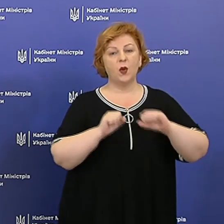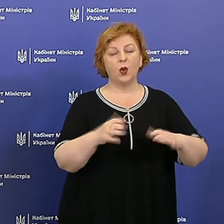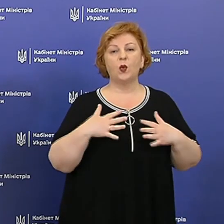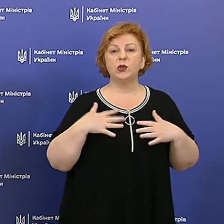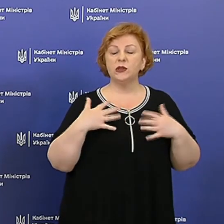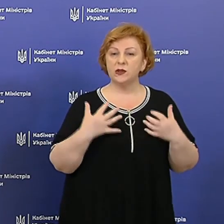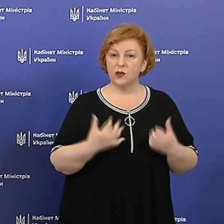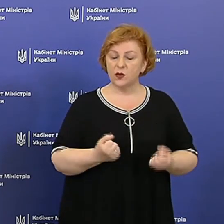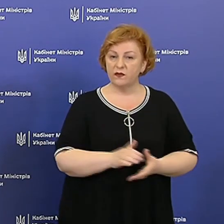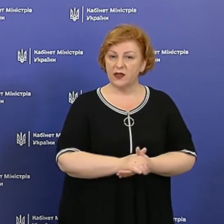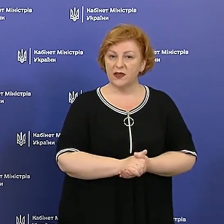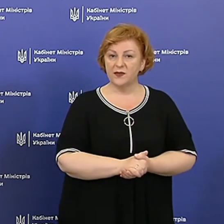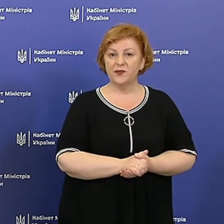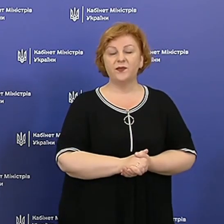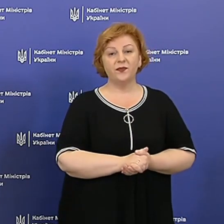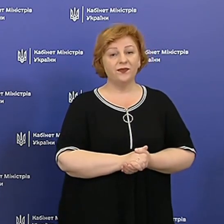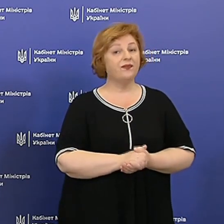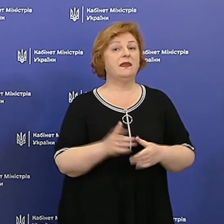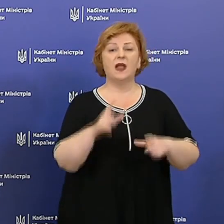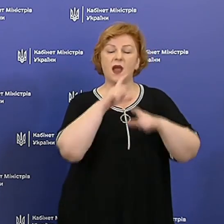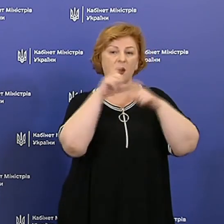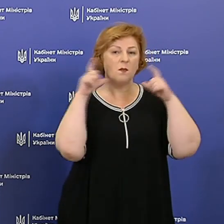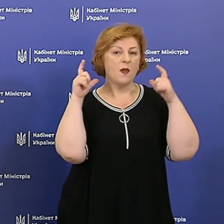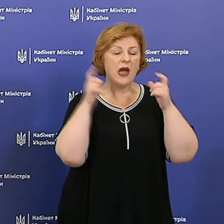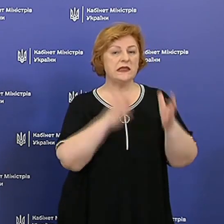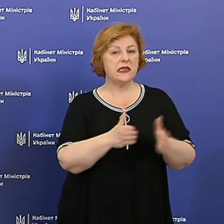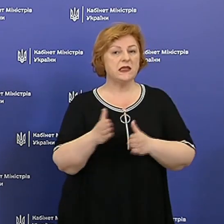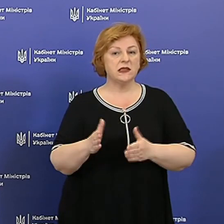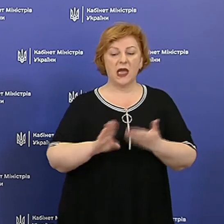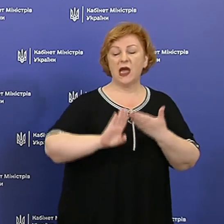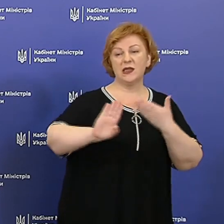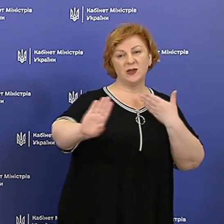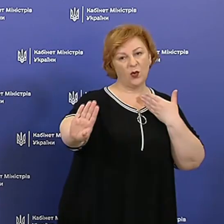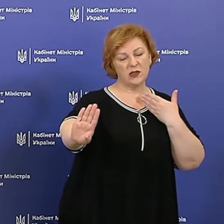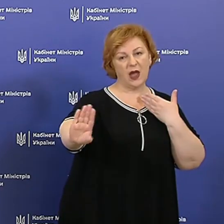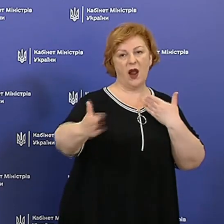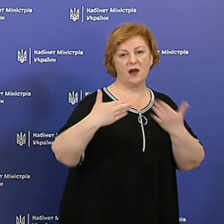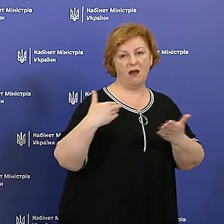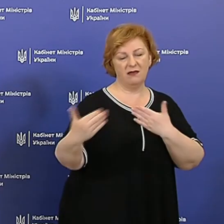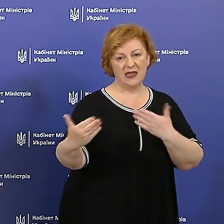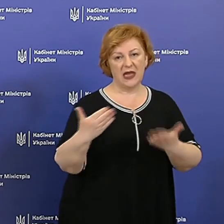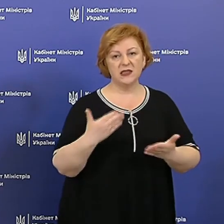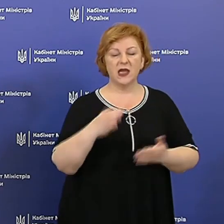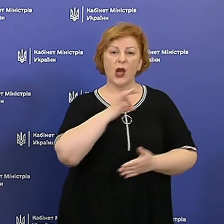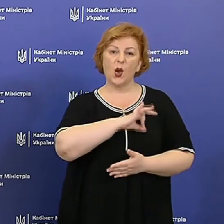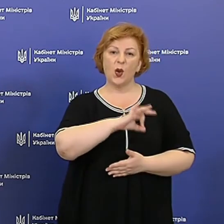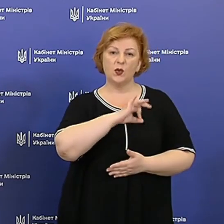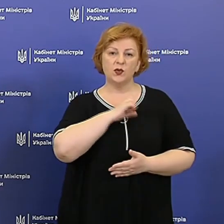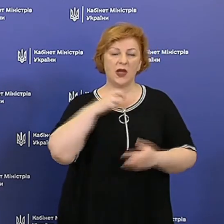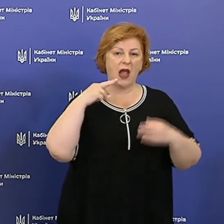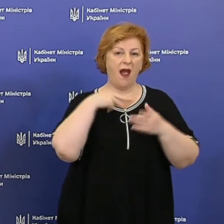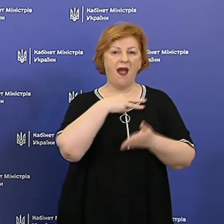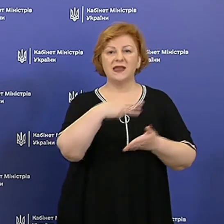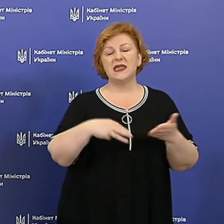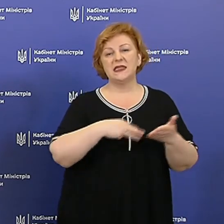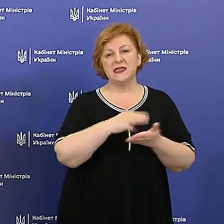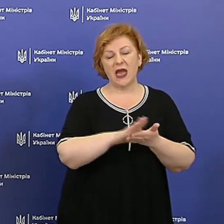здоров'я. Це масочний режим, це соціальна дистанція, користування